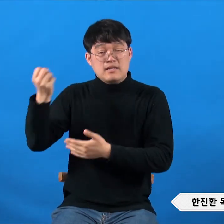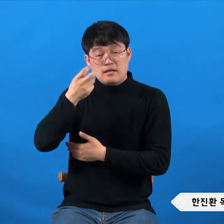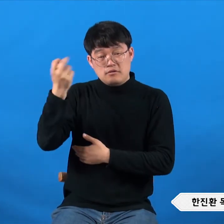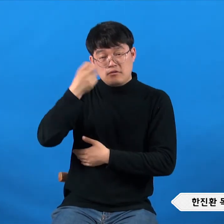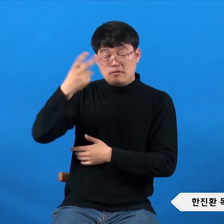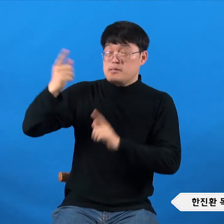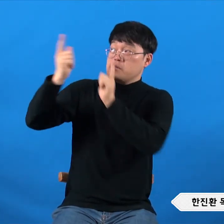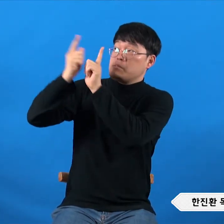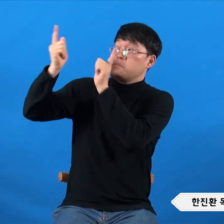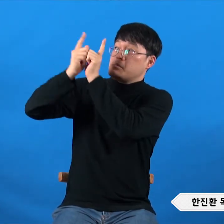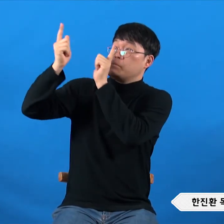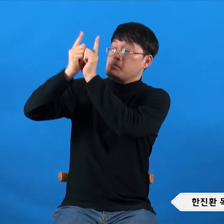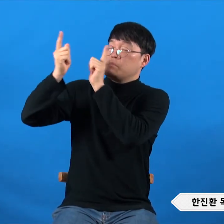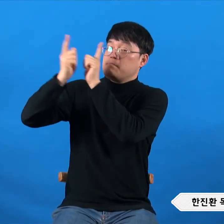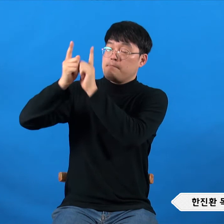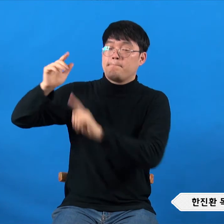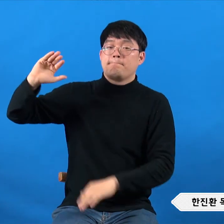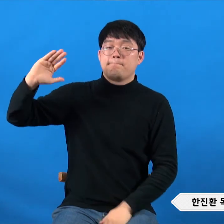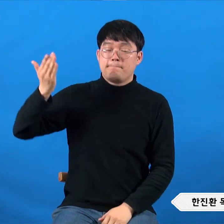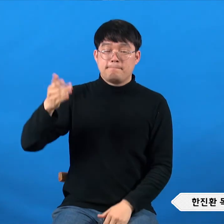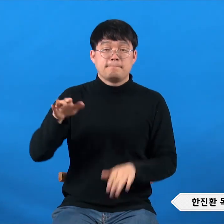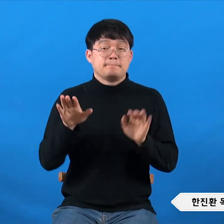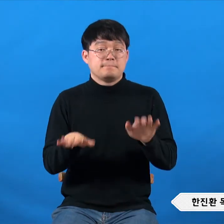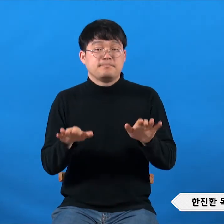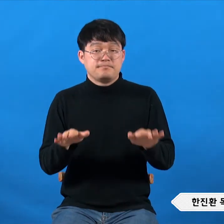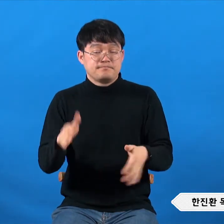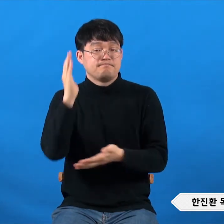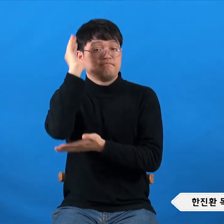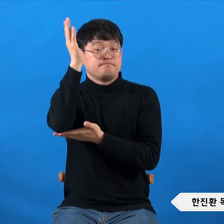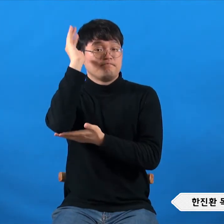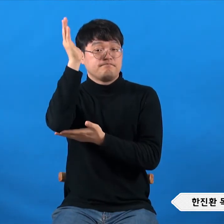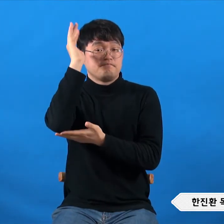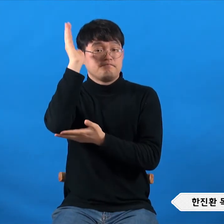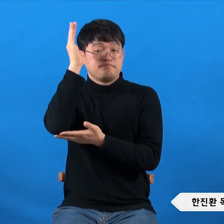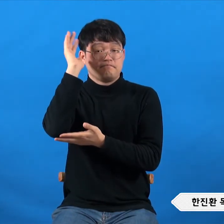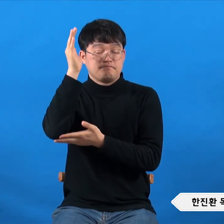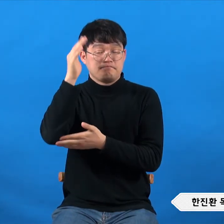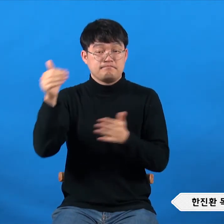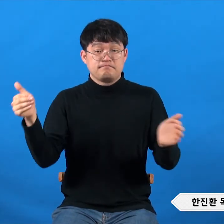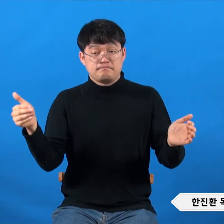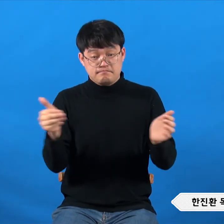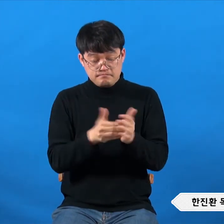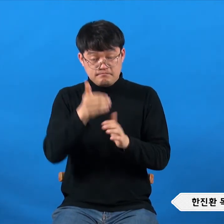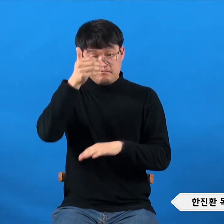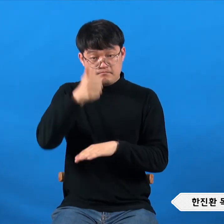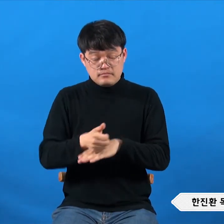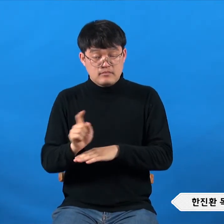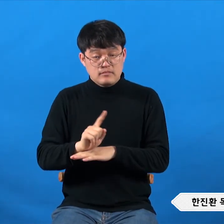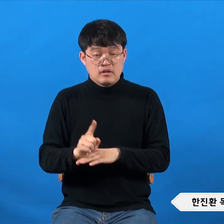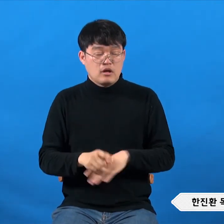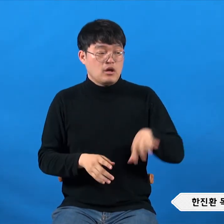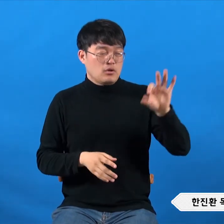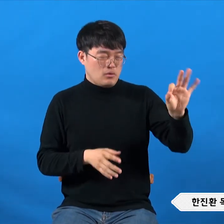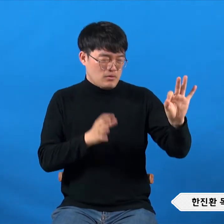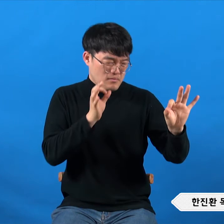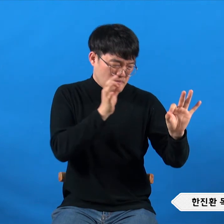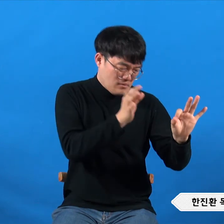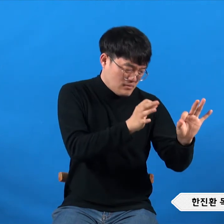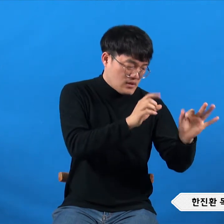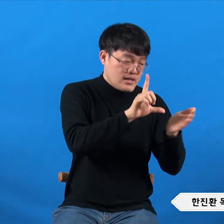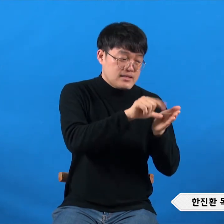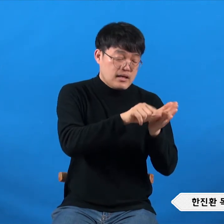자주 바라보셔야 합니다. 오늘 설교의 결론은 이것입니다. 돈을 바라보는